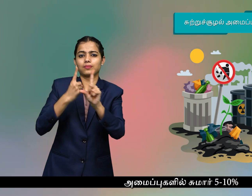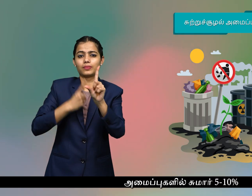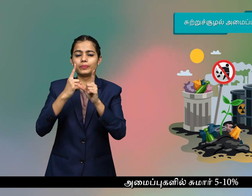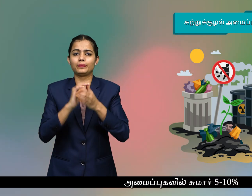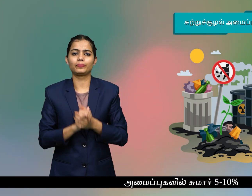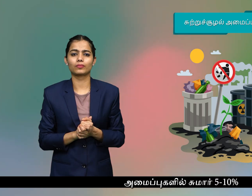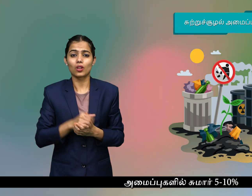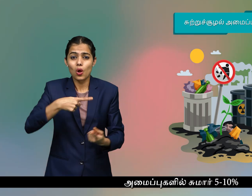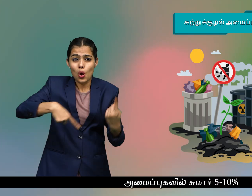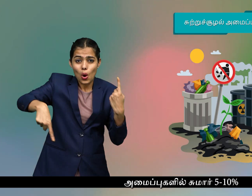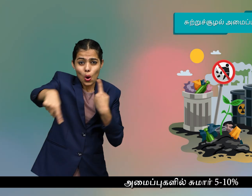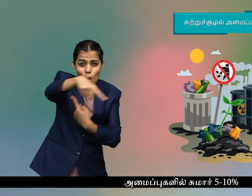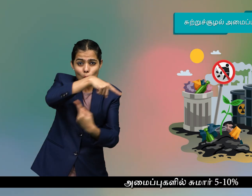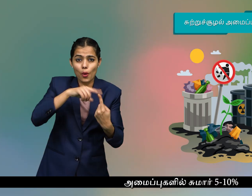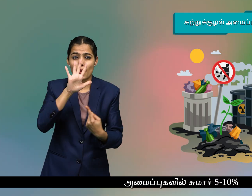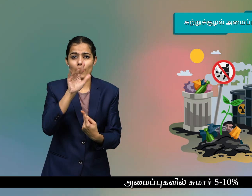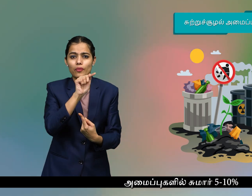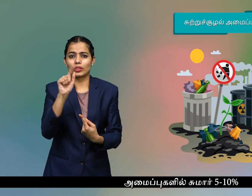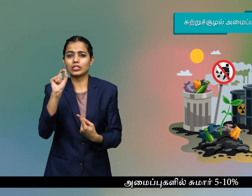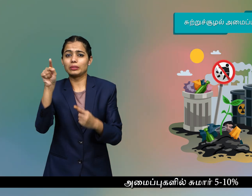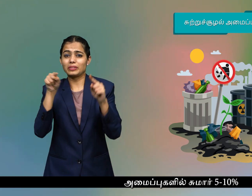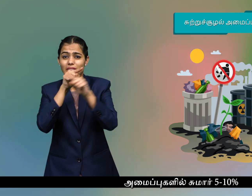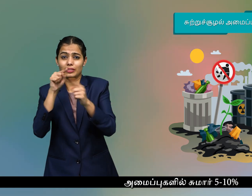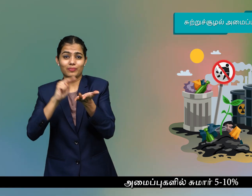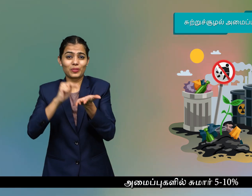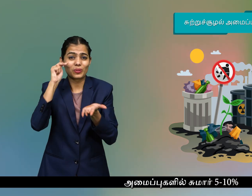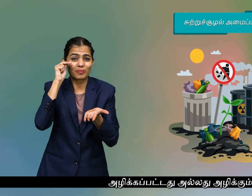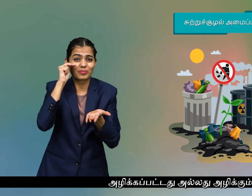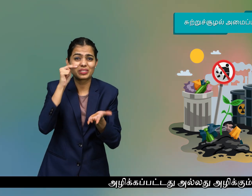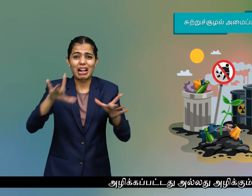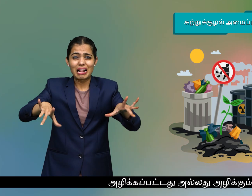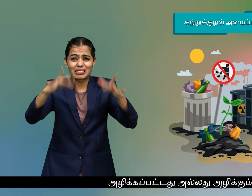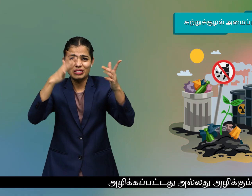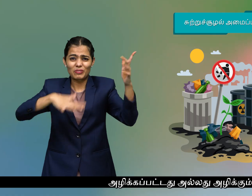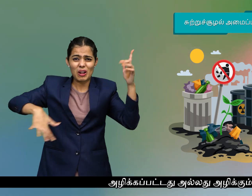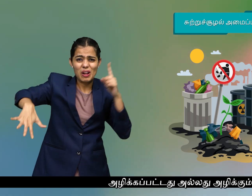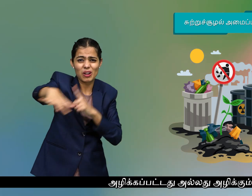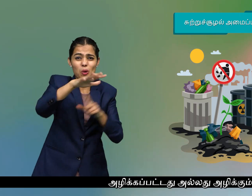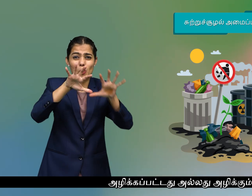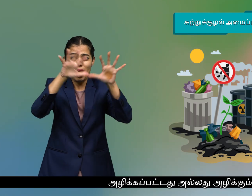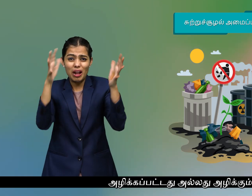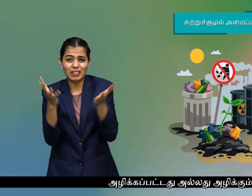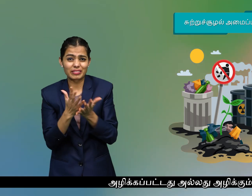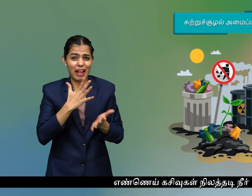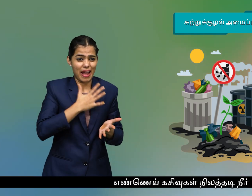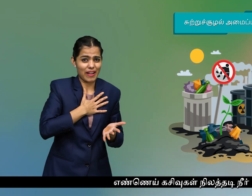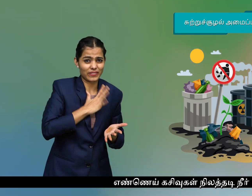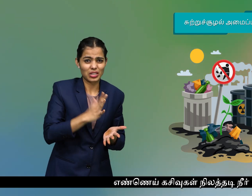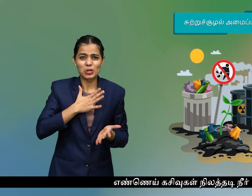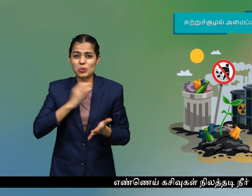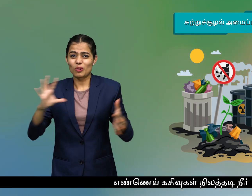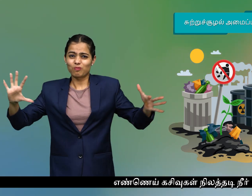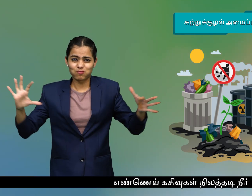சுற்றுச்சூழல் அமைப்புகளில் சுமார் 5 முதல் 10 விழுக்காடு அழிக்கப்பட்டது அல்லது அழிக்கும்.